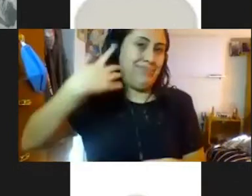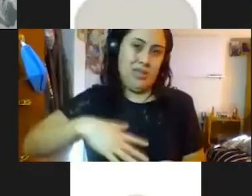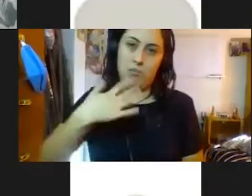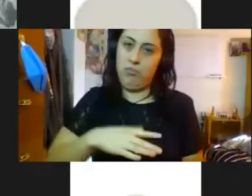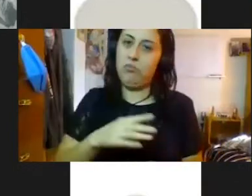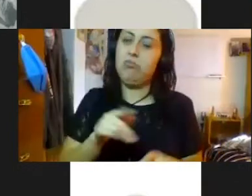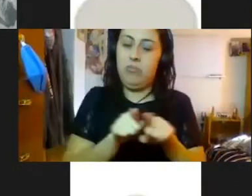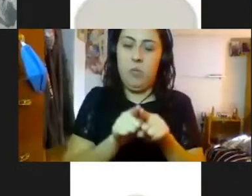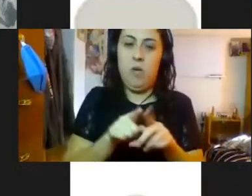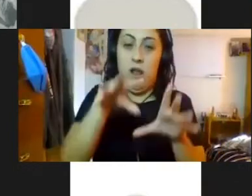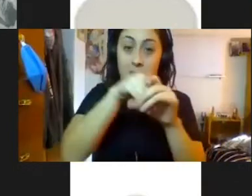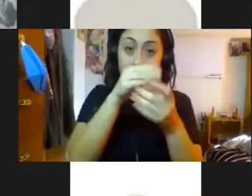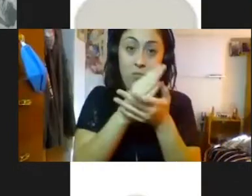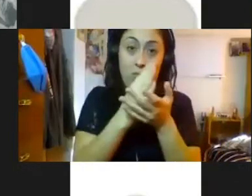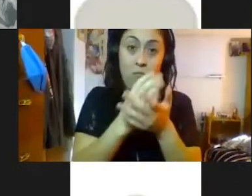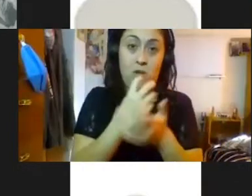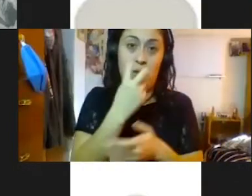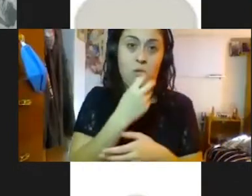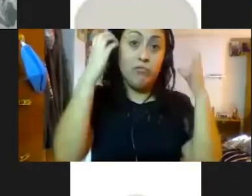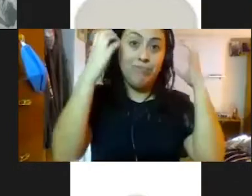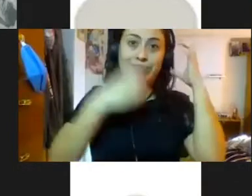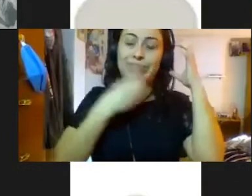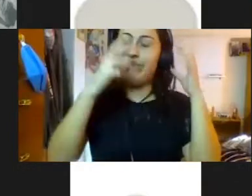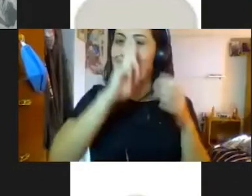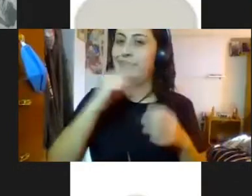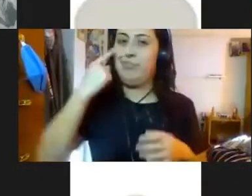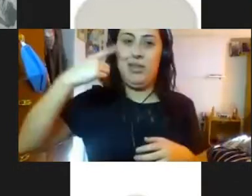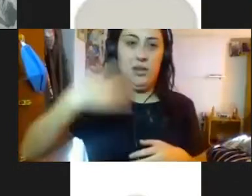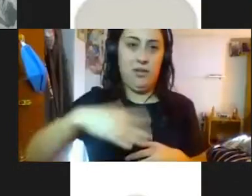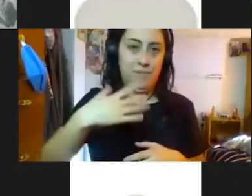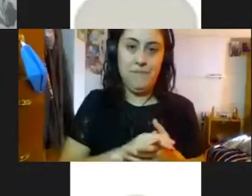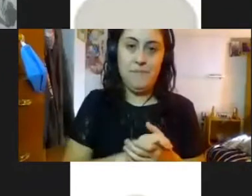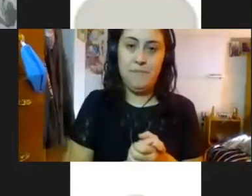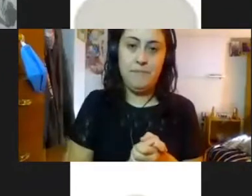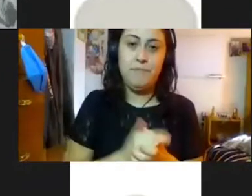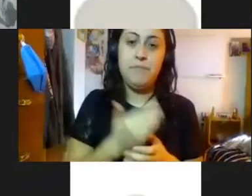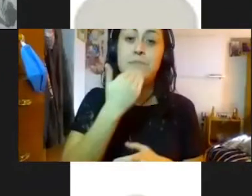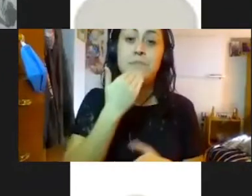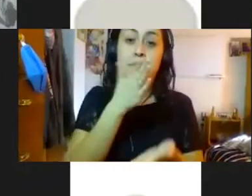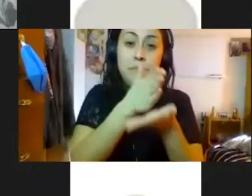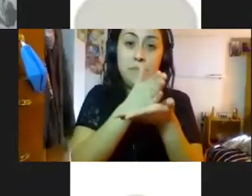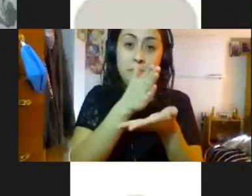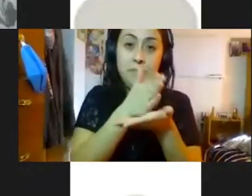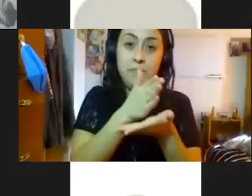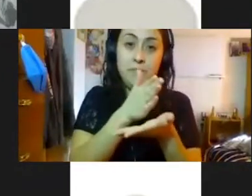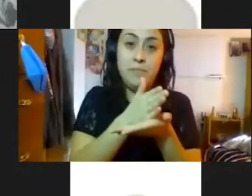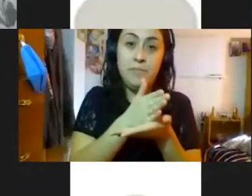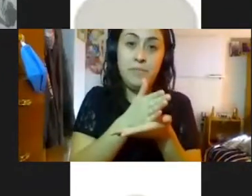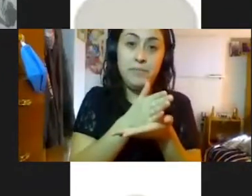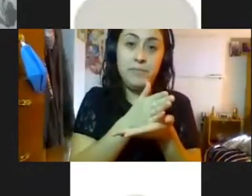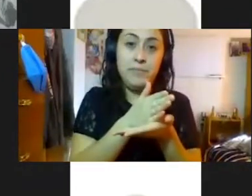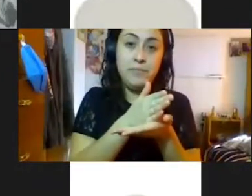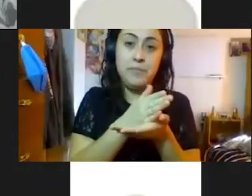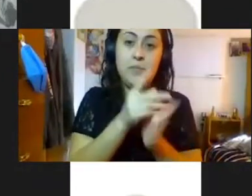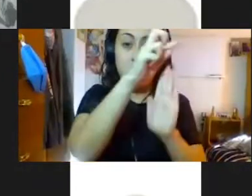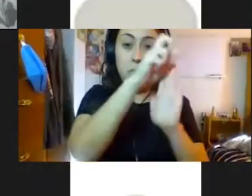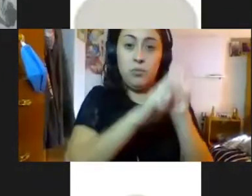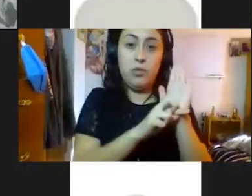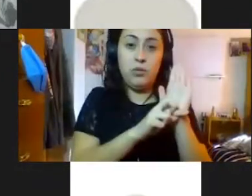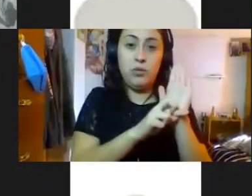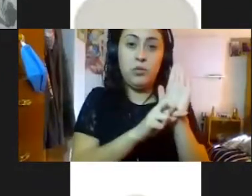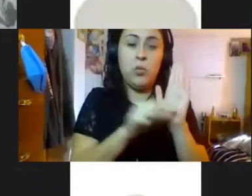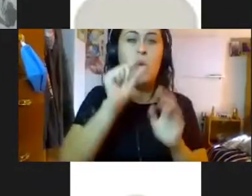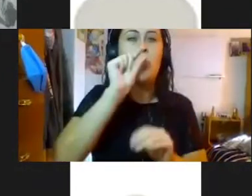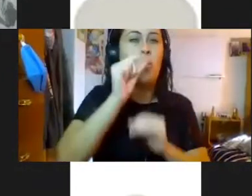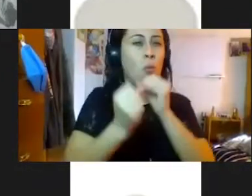ciertas decisiones. Y escuelas también que tienen proyectos un poco más